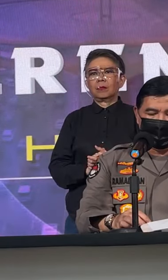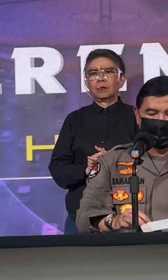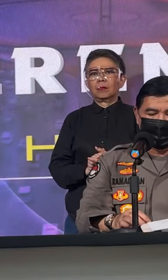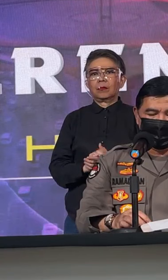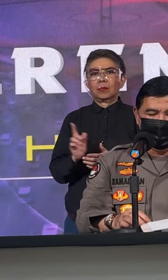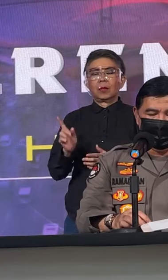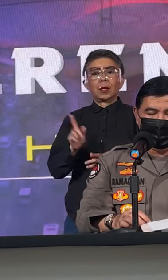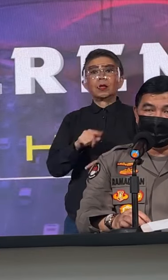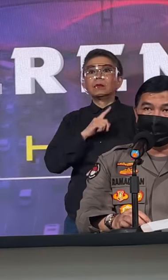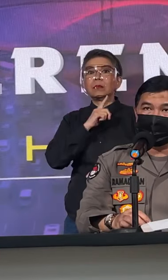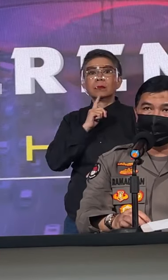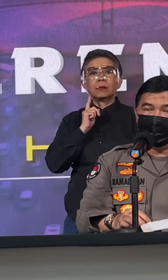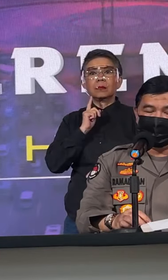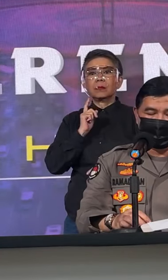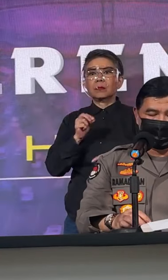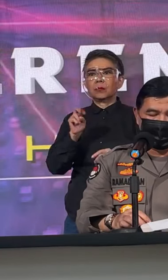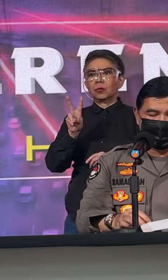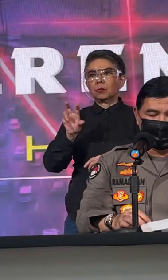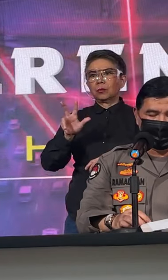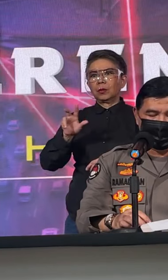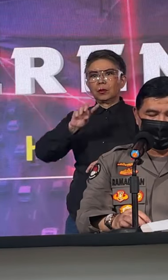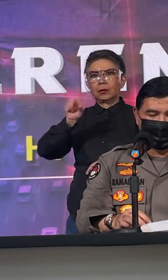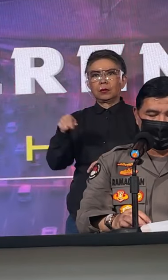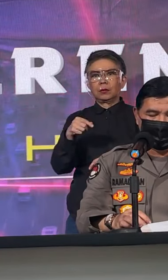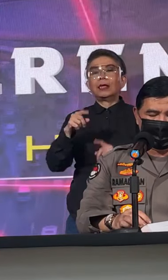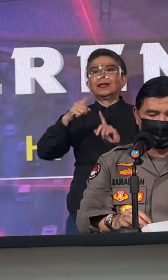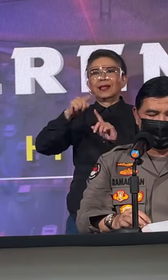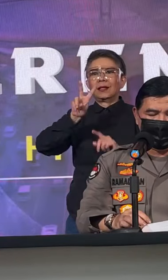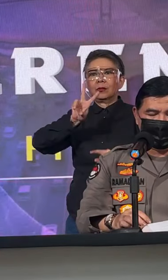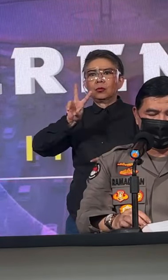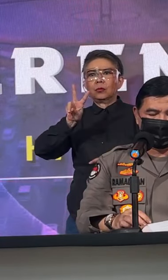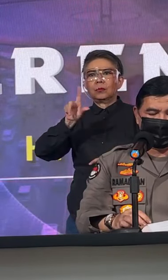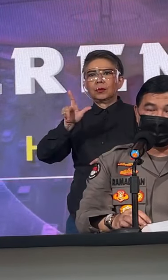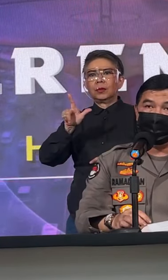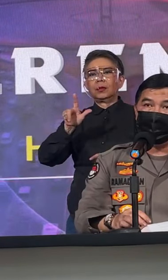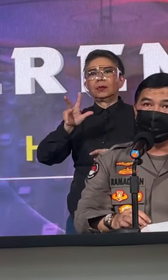di mana hari Minggu 23 Januari ada